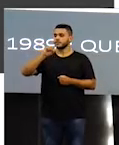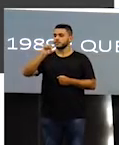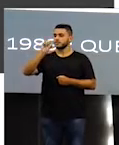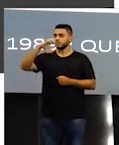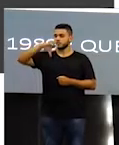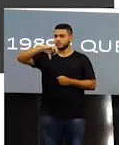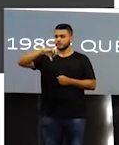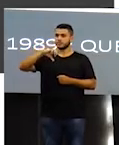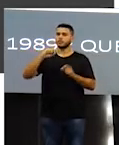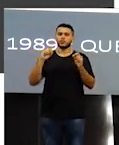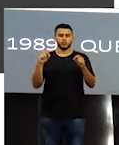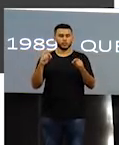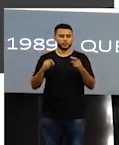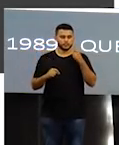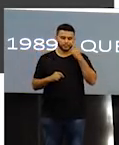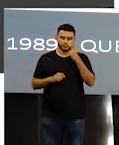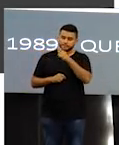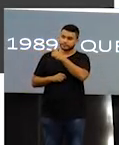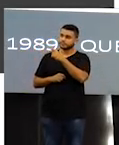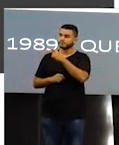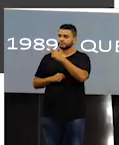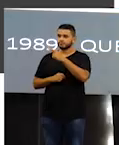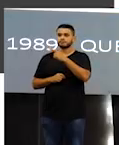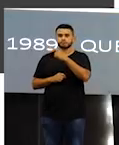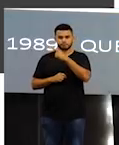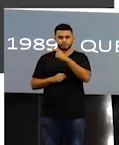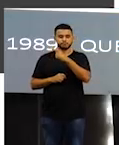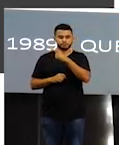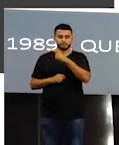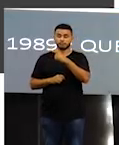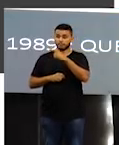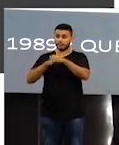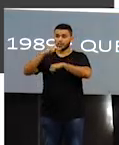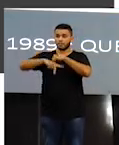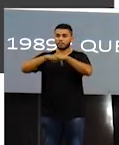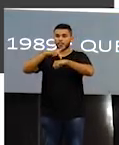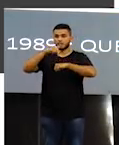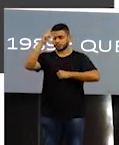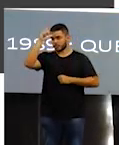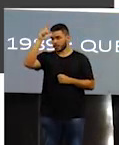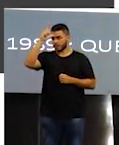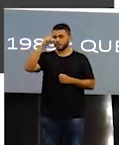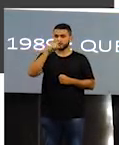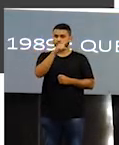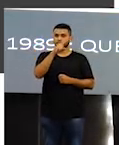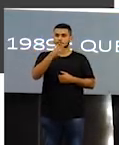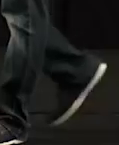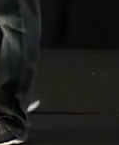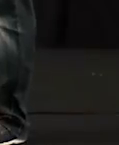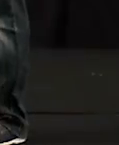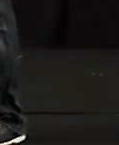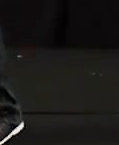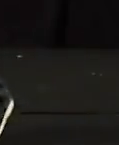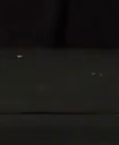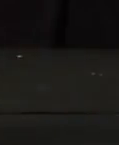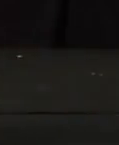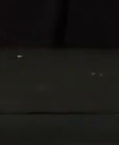Berlim, gente. Isso é outro fato histórico, geográfico, importantíssimo para a